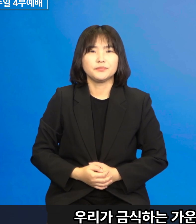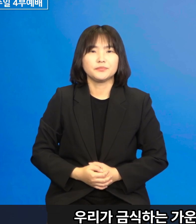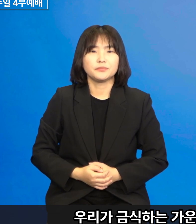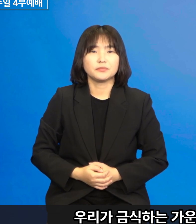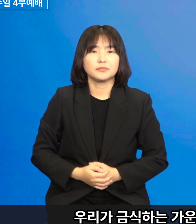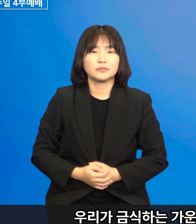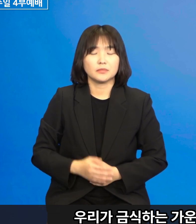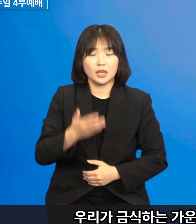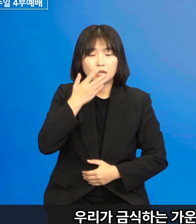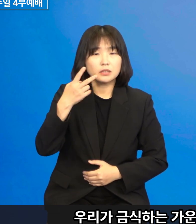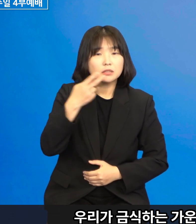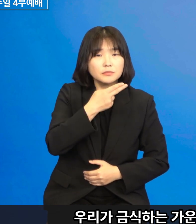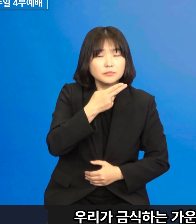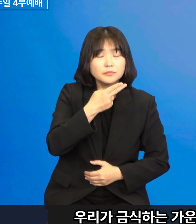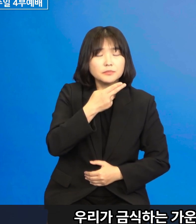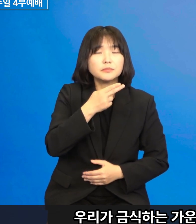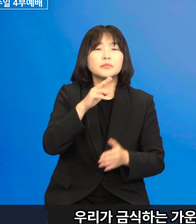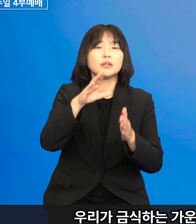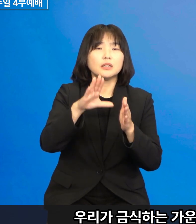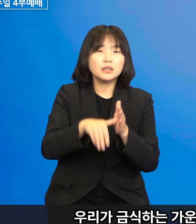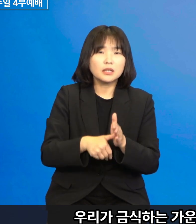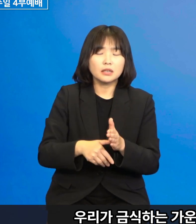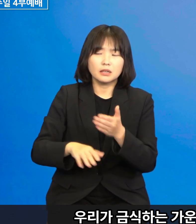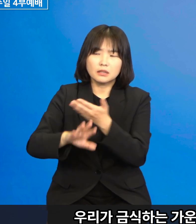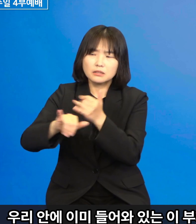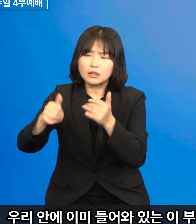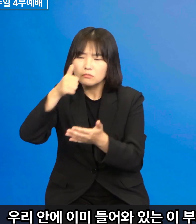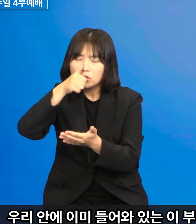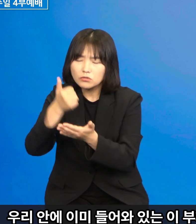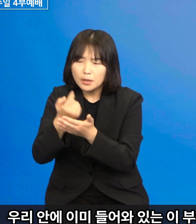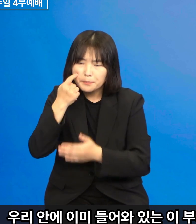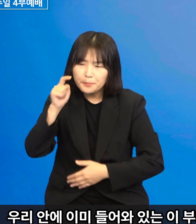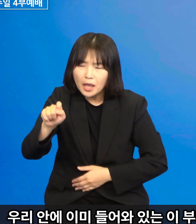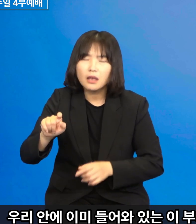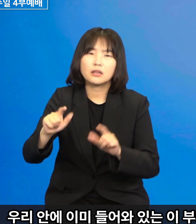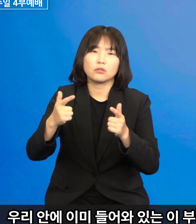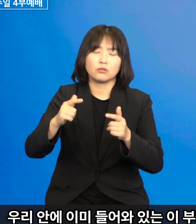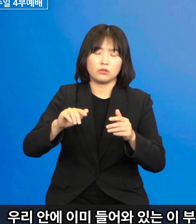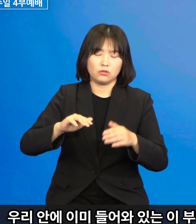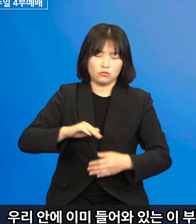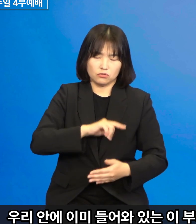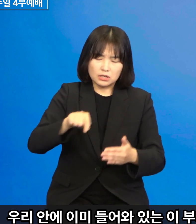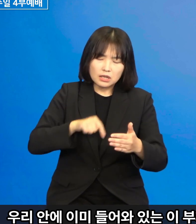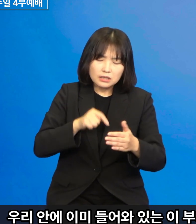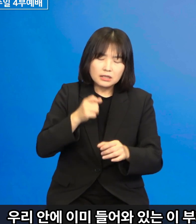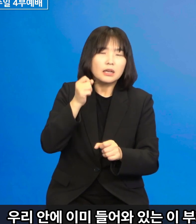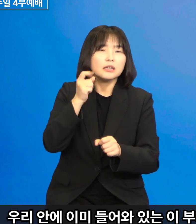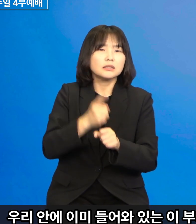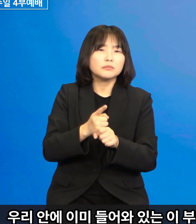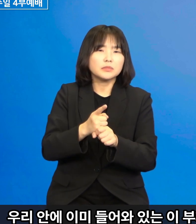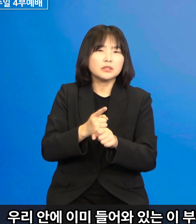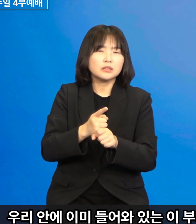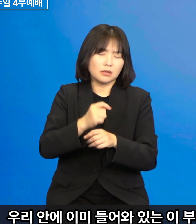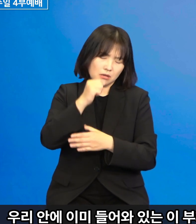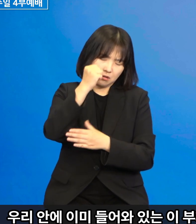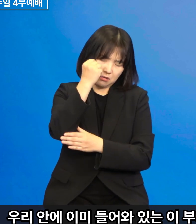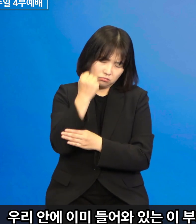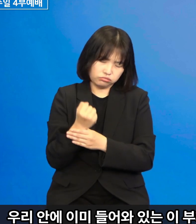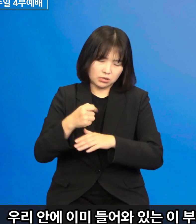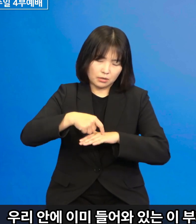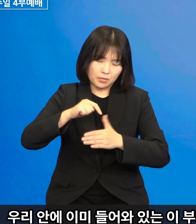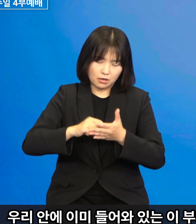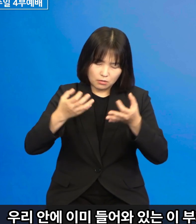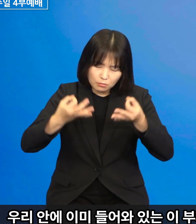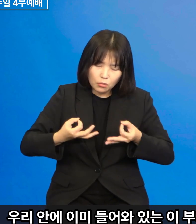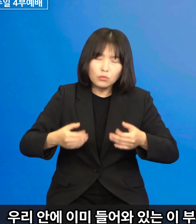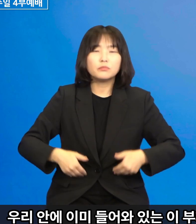우리가 금식하는 가운데 남의 죄를 볼 것이 아니라 우리 안에 이미 들어와 있는 이 부패한 마음을 볼 수